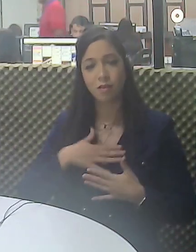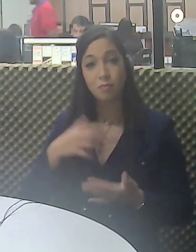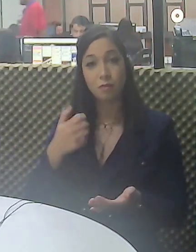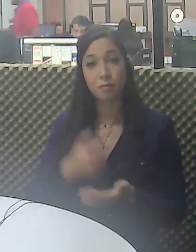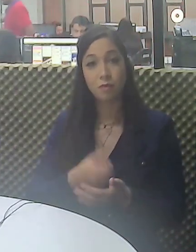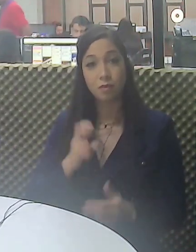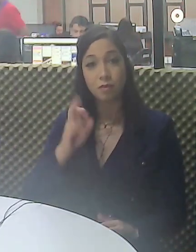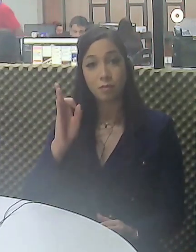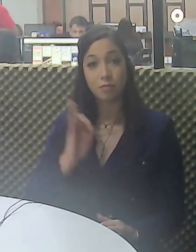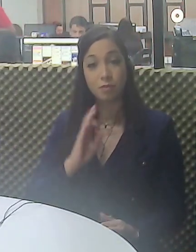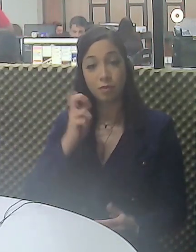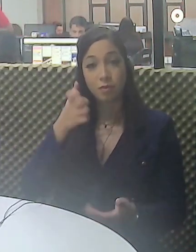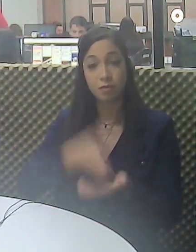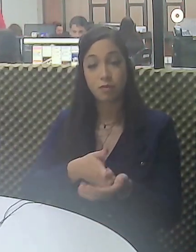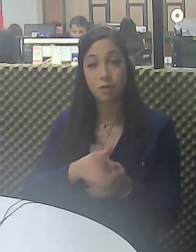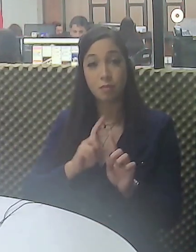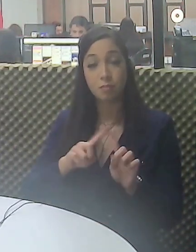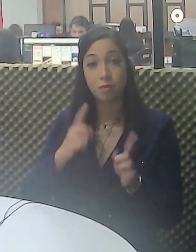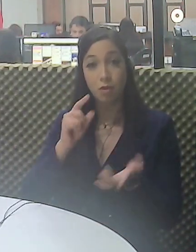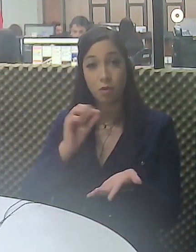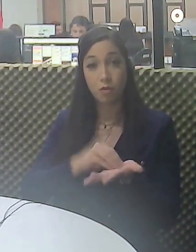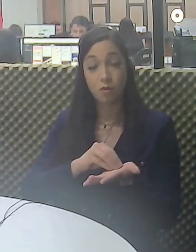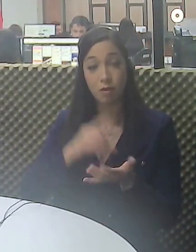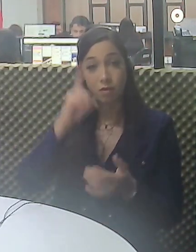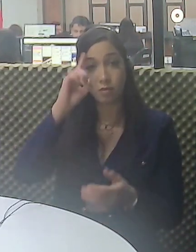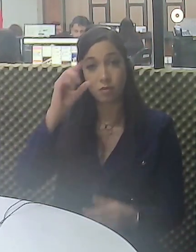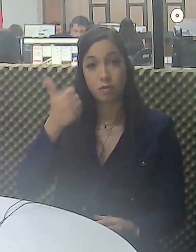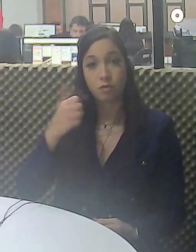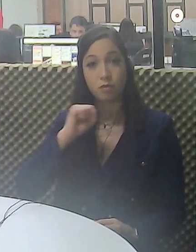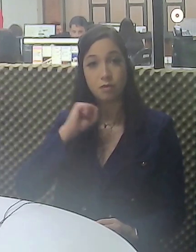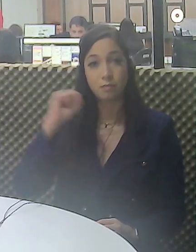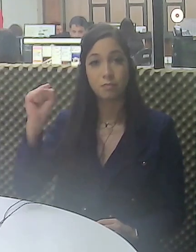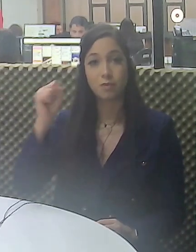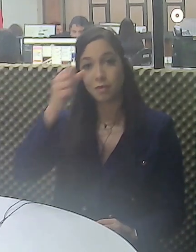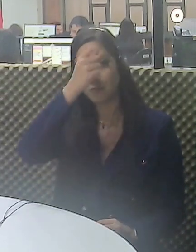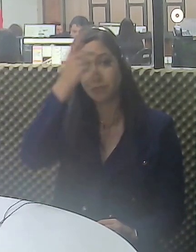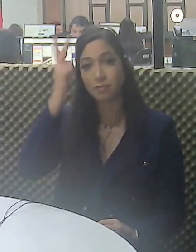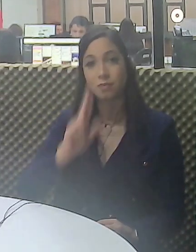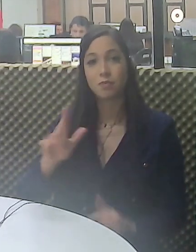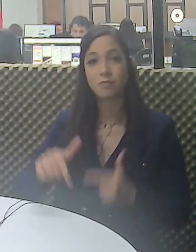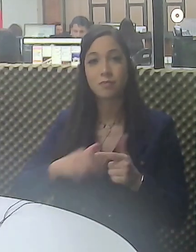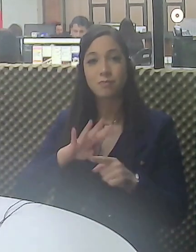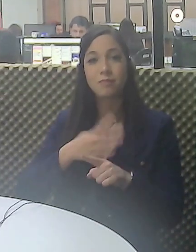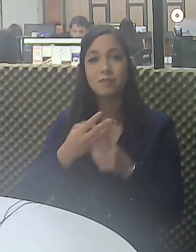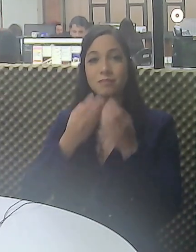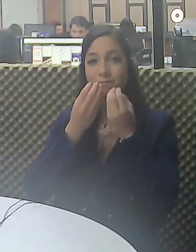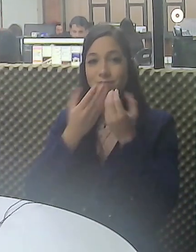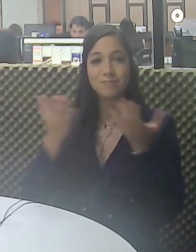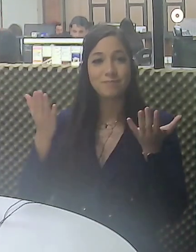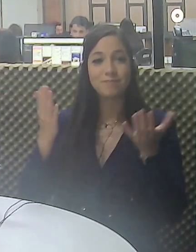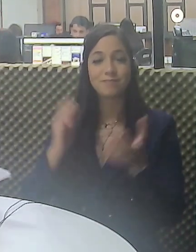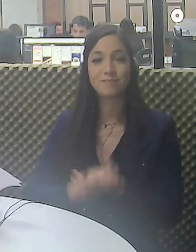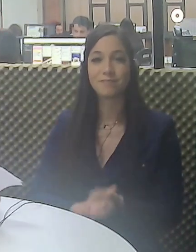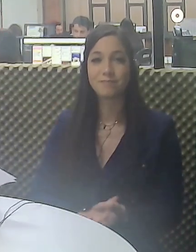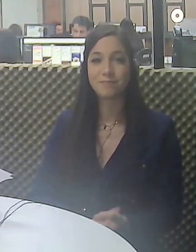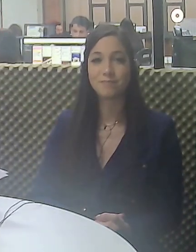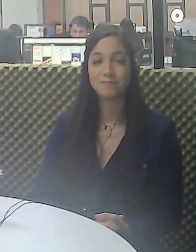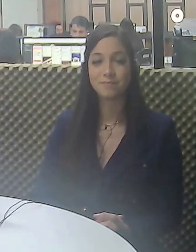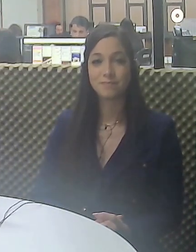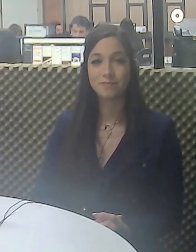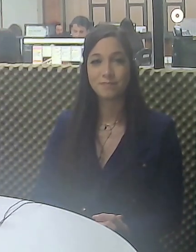com 5% à vista. Mas anota aí, é só até 18 de abril. Prefeitura de Uberlândia, fazer mais, fazer bem.